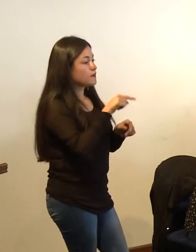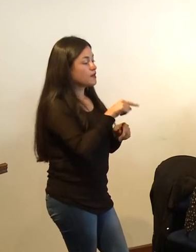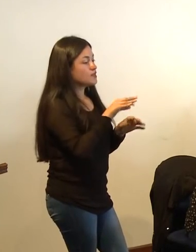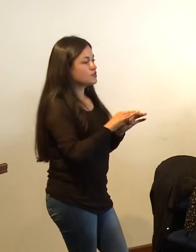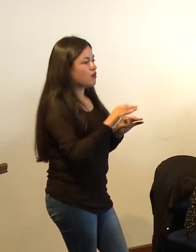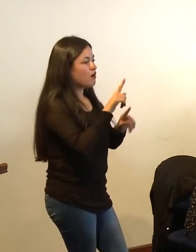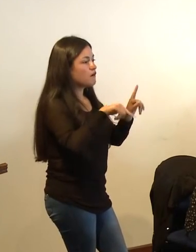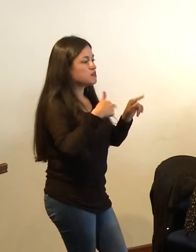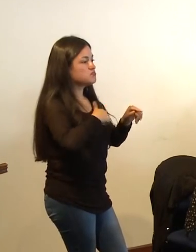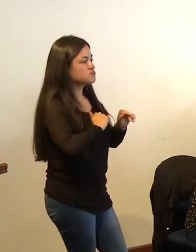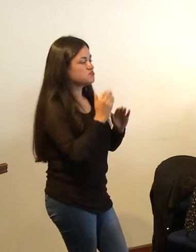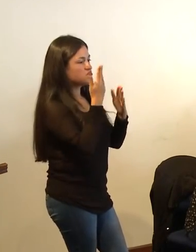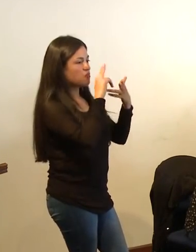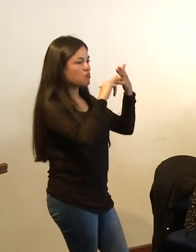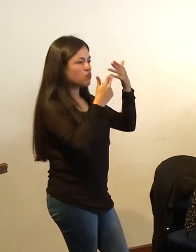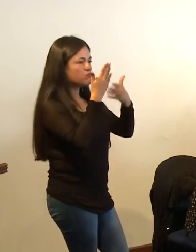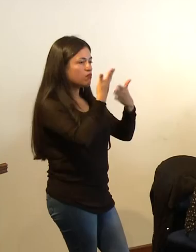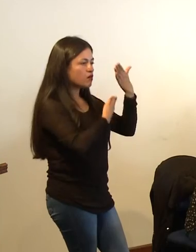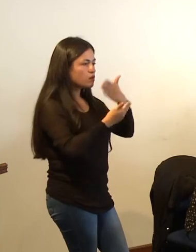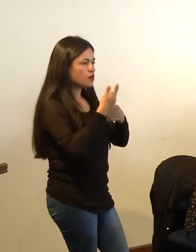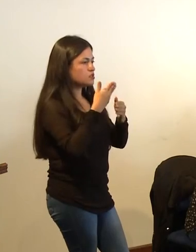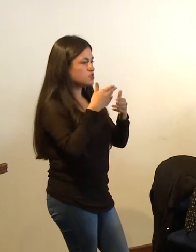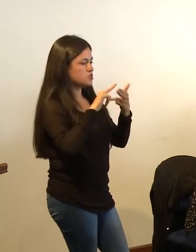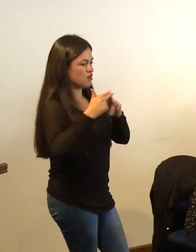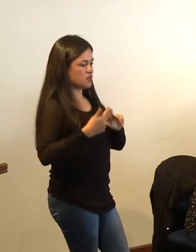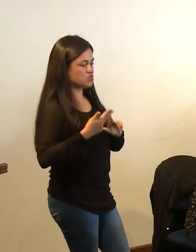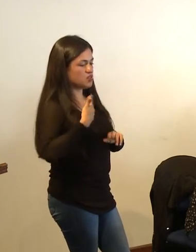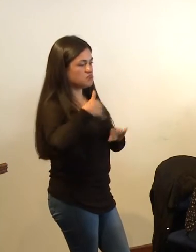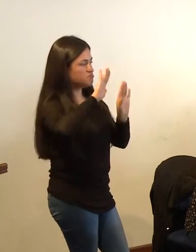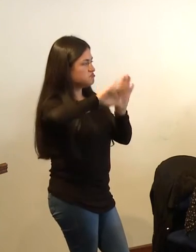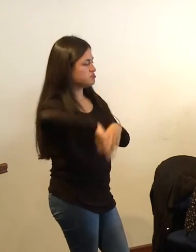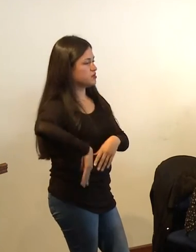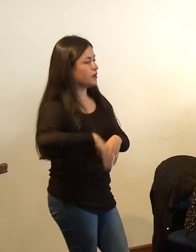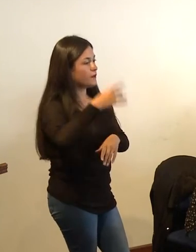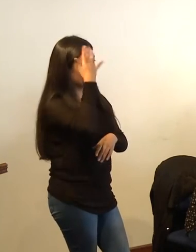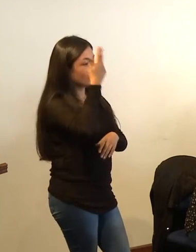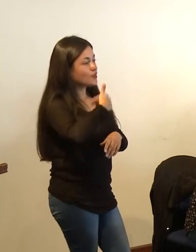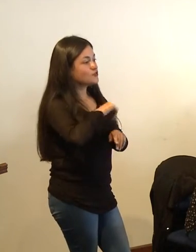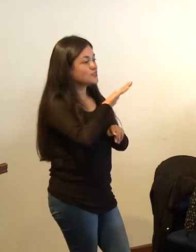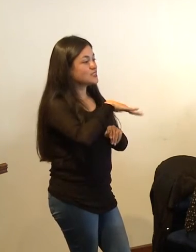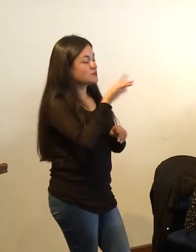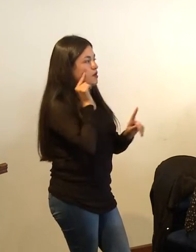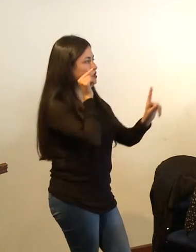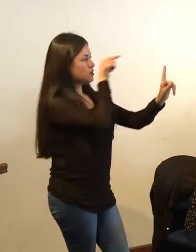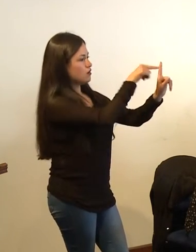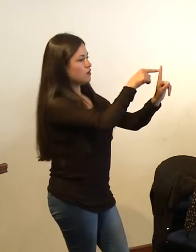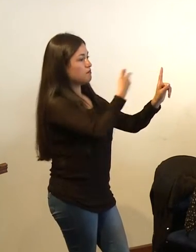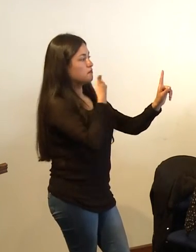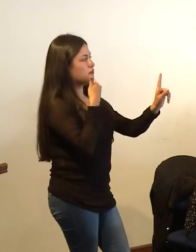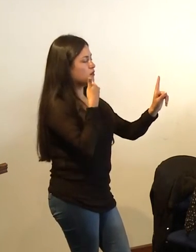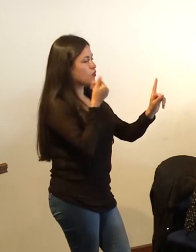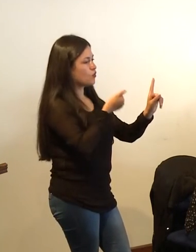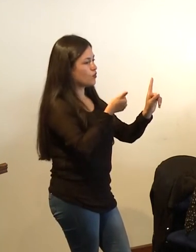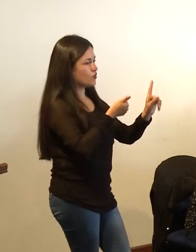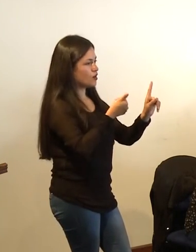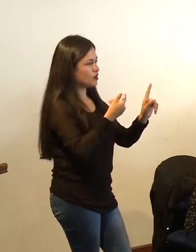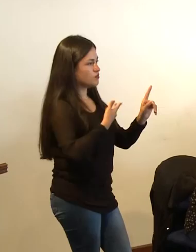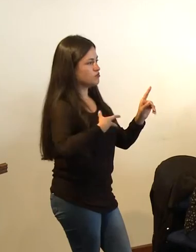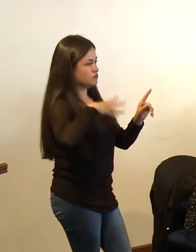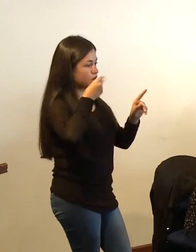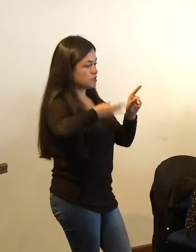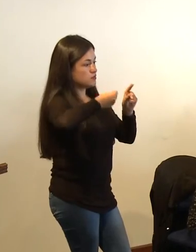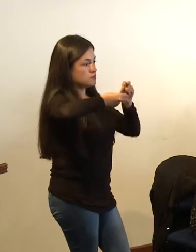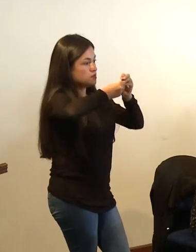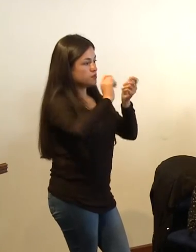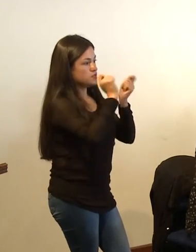hacer análisis de correlaciones de fuerza, porque al fin y al cabo apuntamos también a acumular para transformaciones